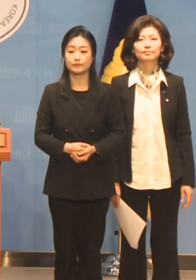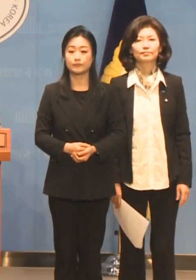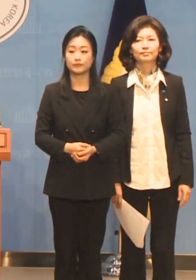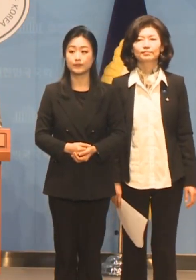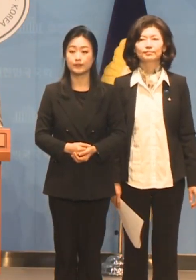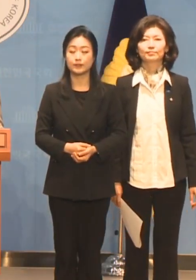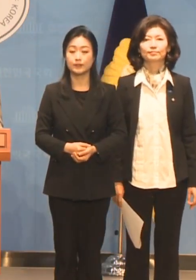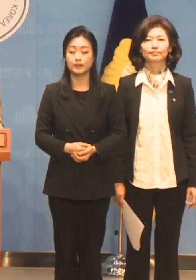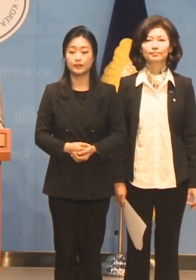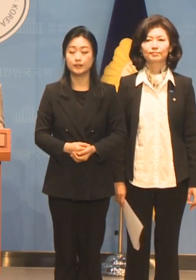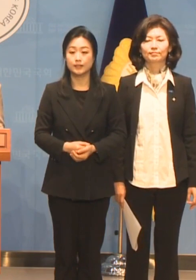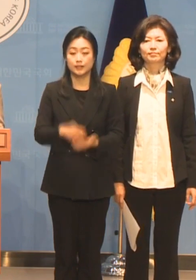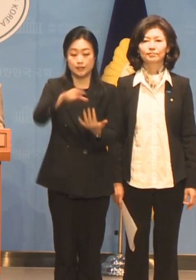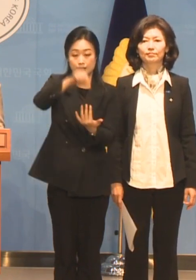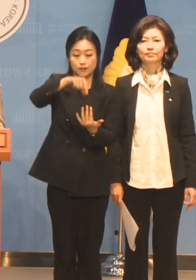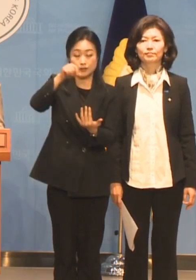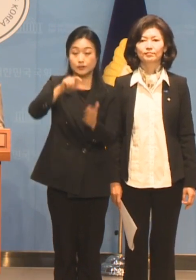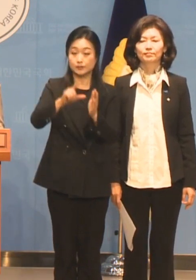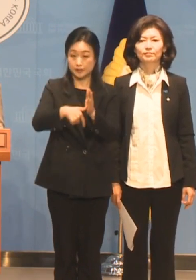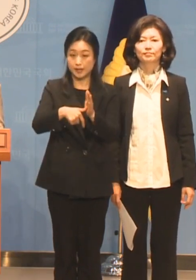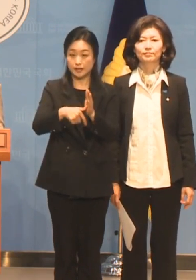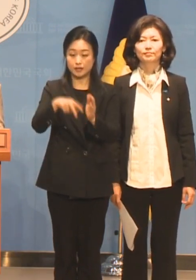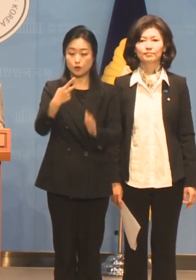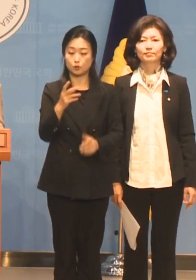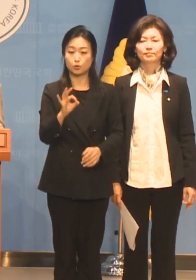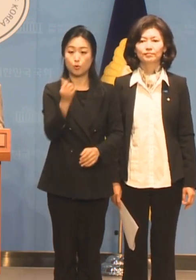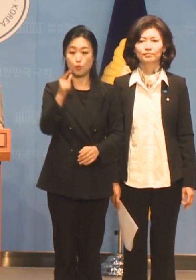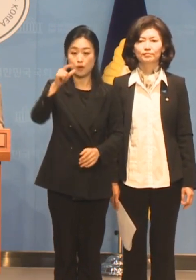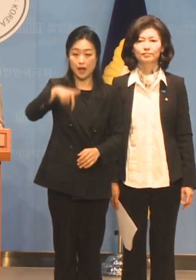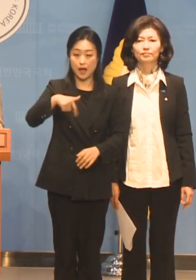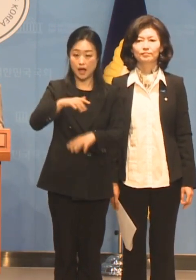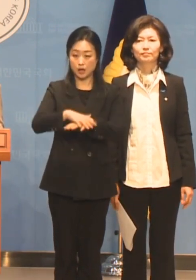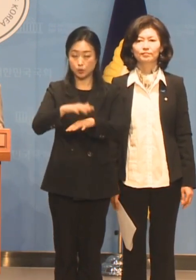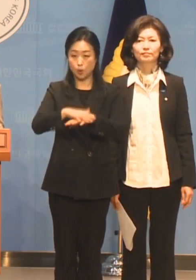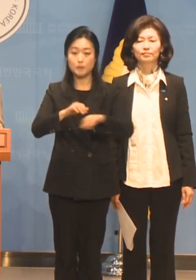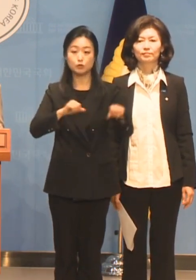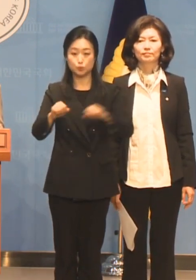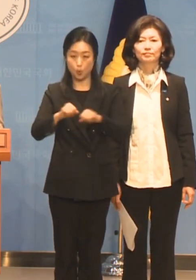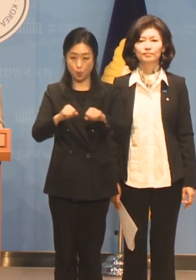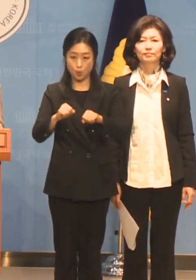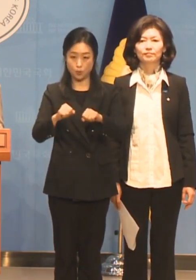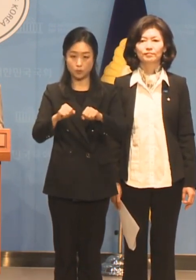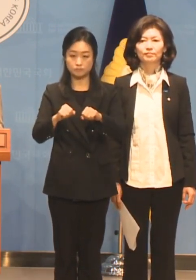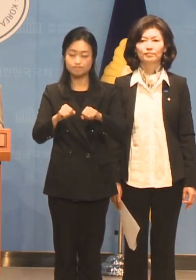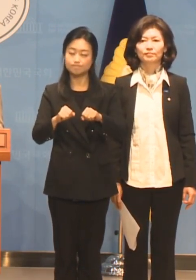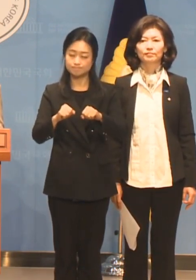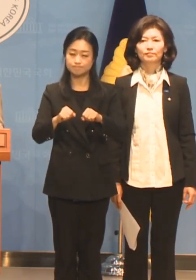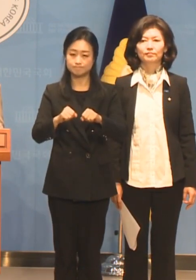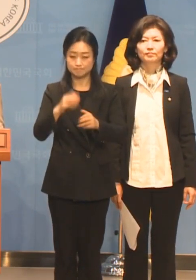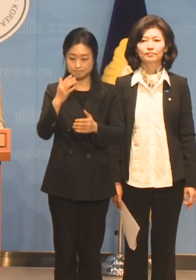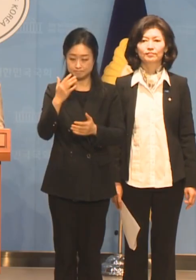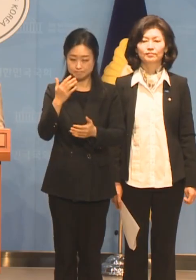우선 이번 선정에서 동학농민운동이 제외된 점은 커다란 유감을 표합니다.